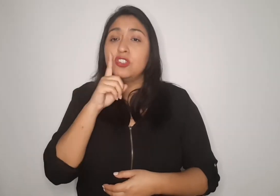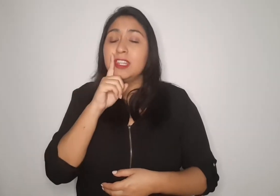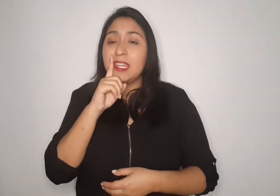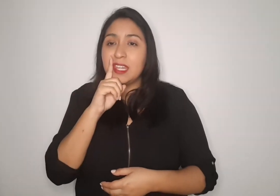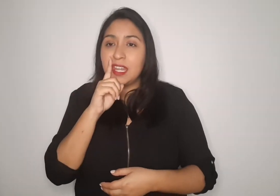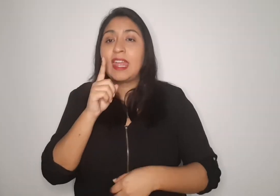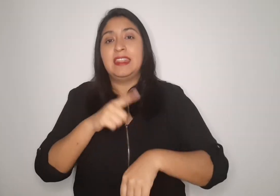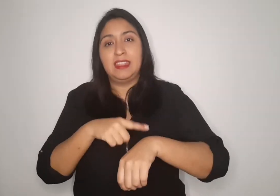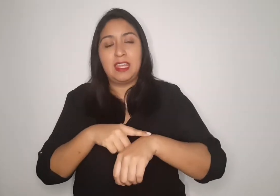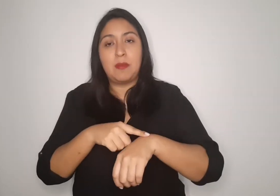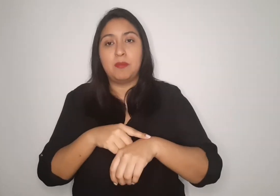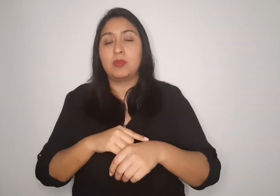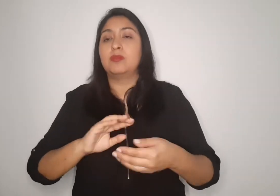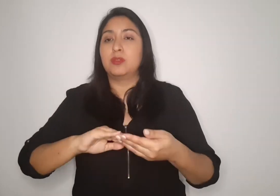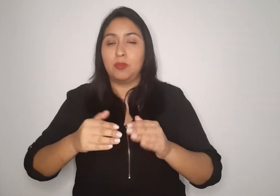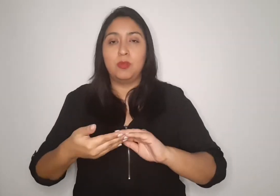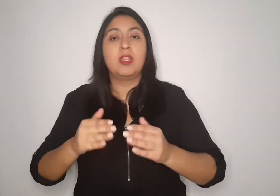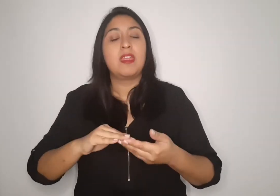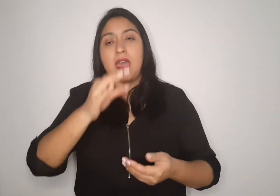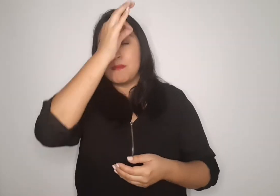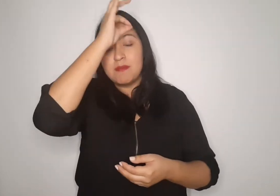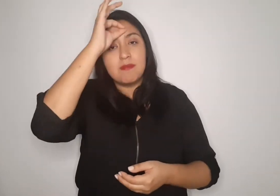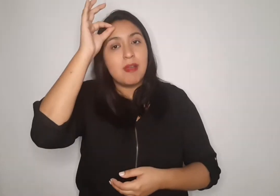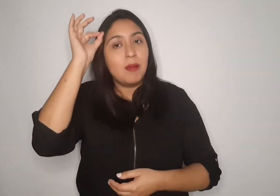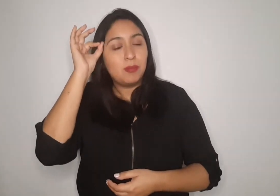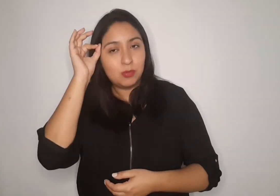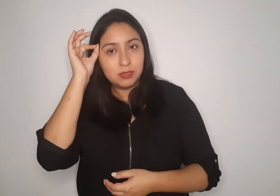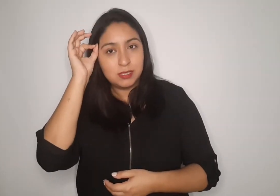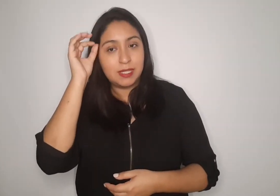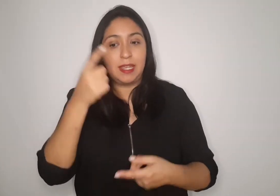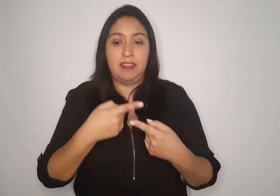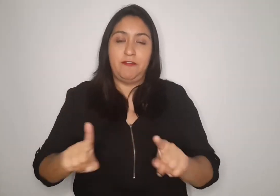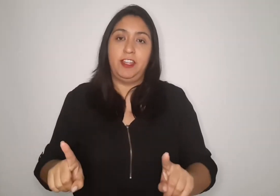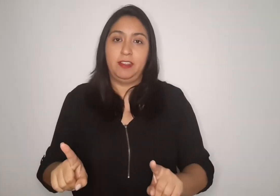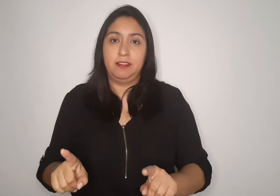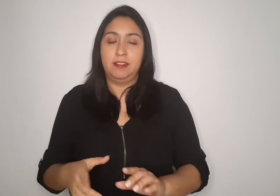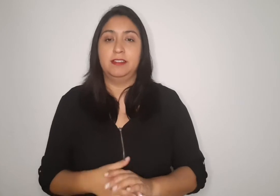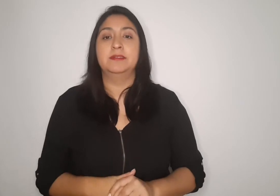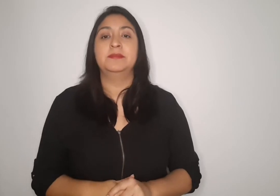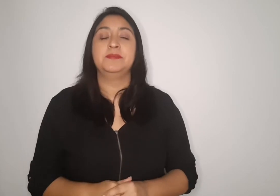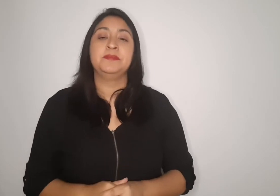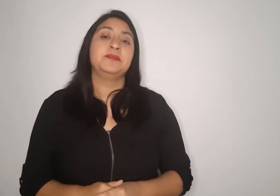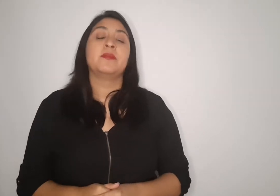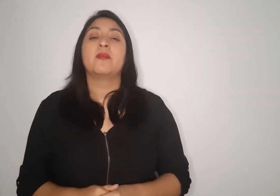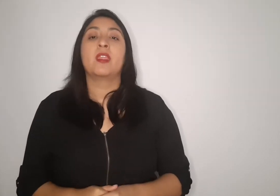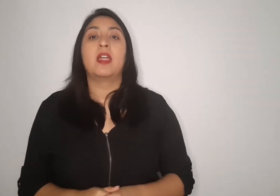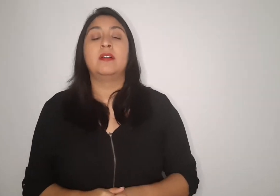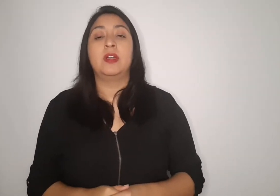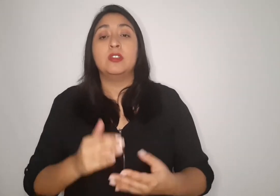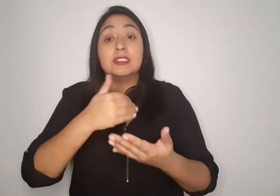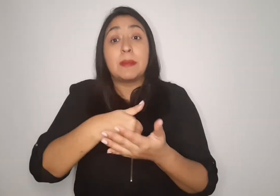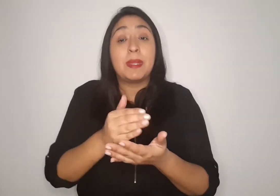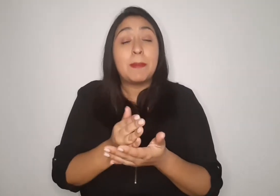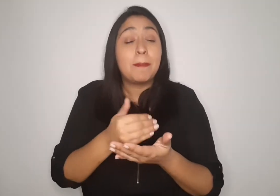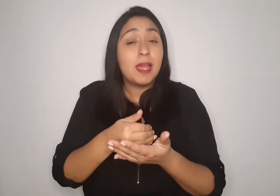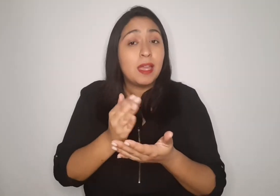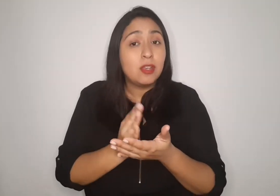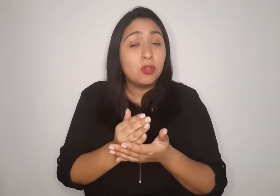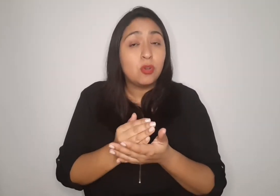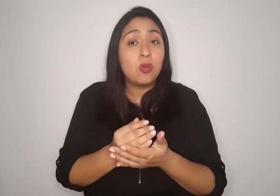ya, digamos, se preparó durante un año o más y luego ya lleva 4 años